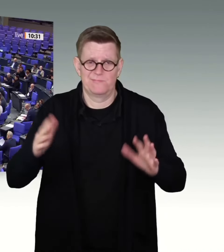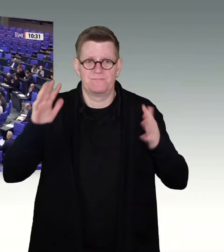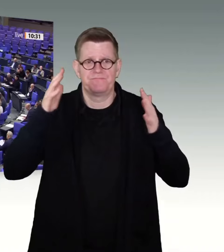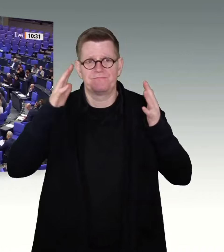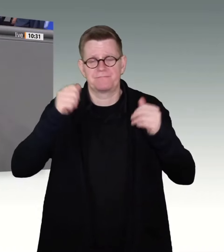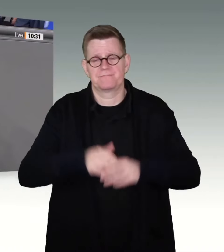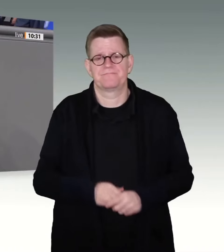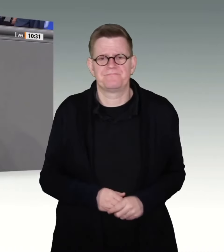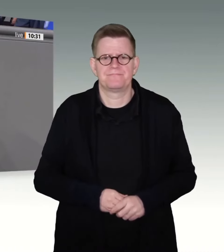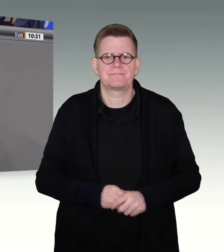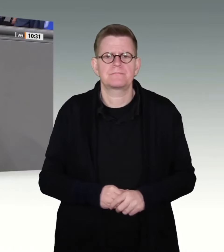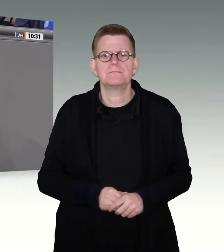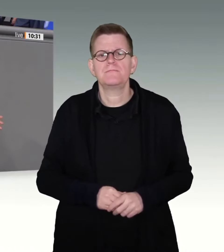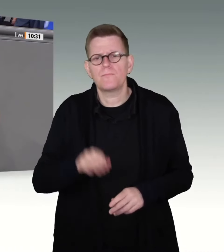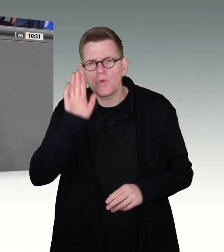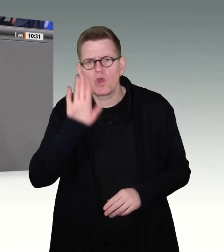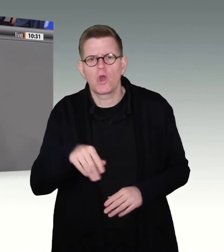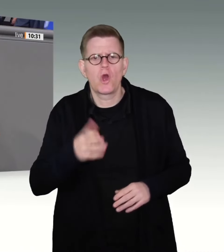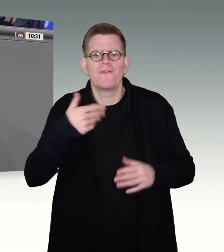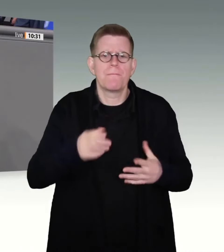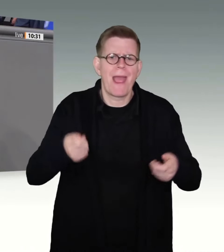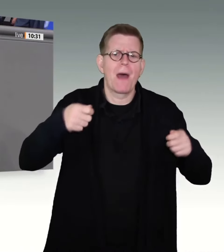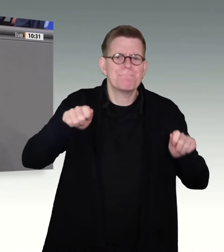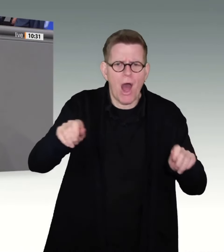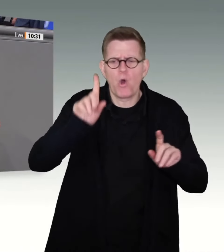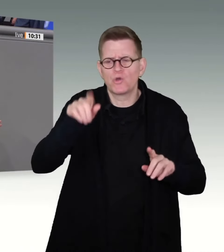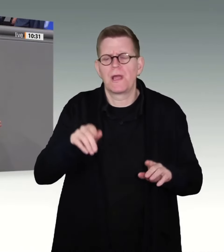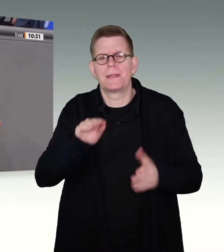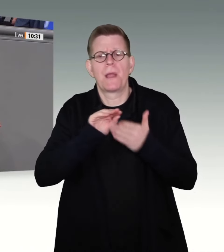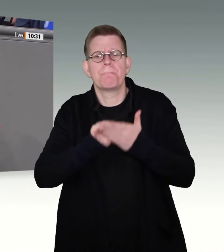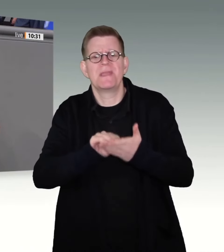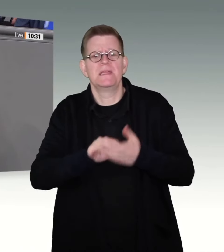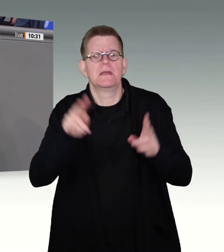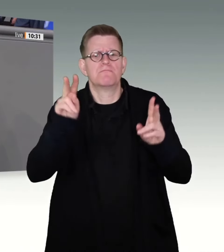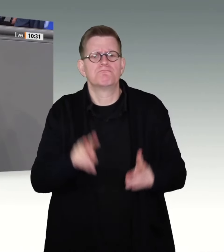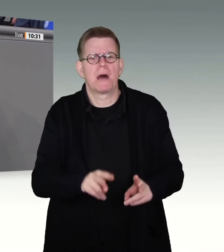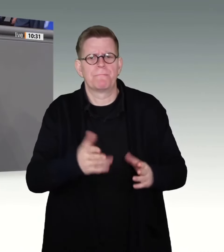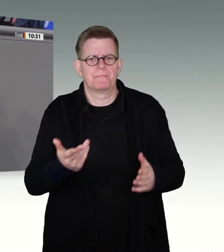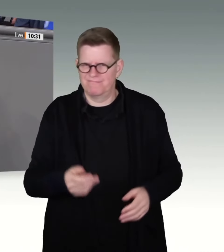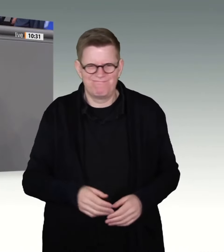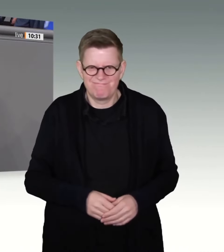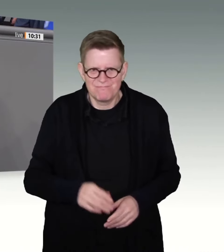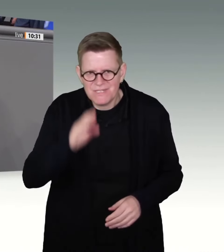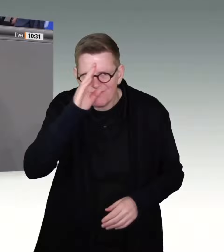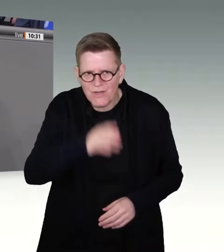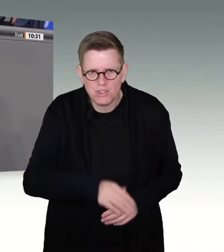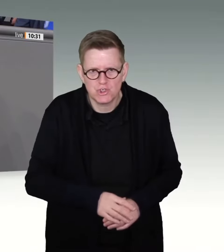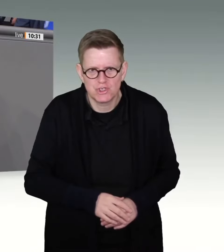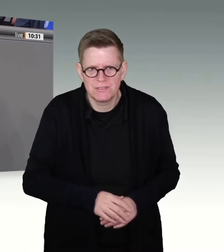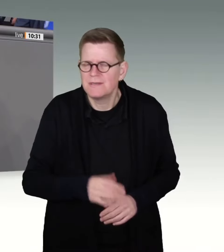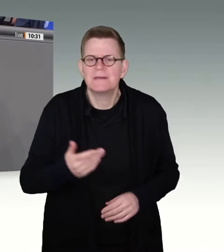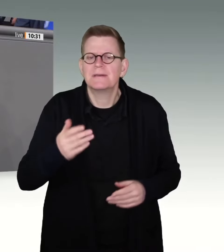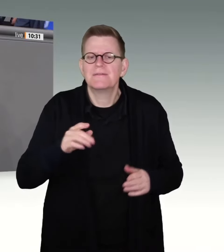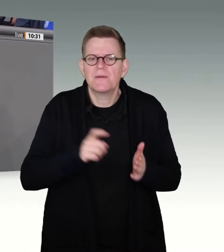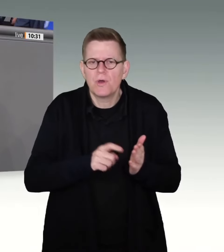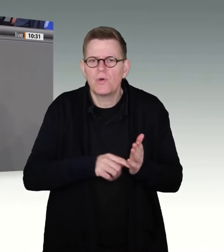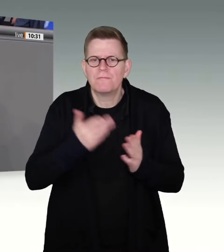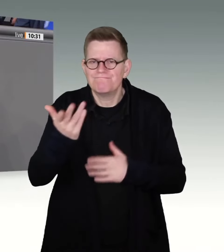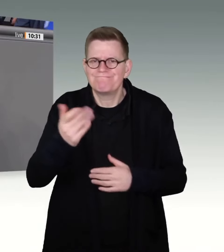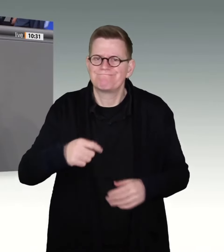Man muss mehr bauen, dann sinken die Mieten. Das war das Plädoyer der letzten Jahre. Doch das ist Quatsch. Wir bauen nämlich einfach viel zu teuer. Und wir regeln die